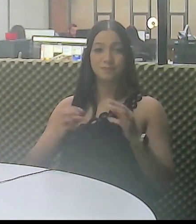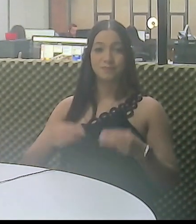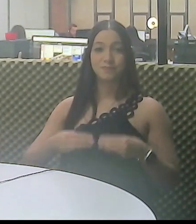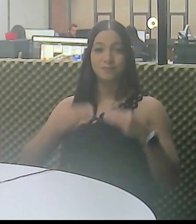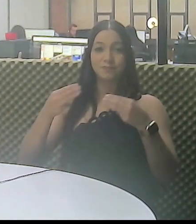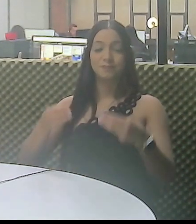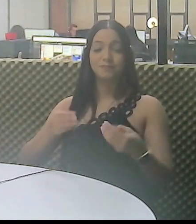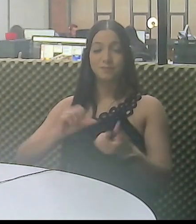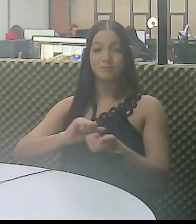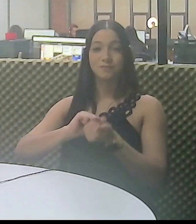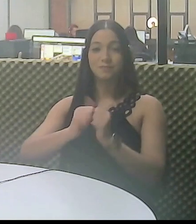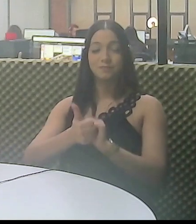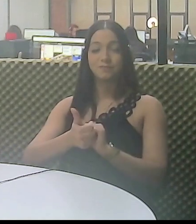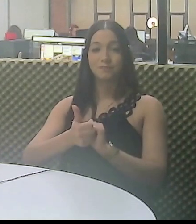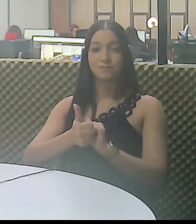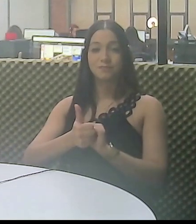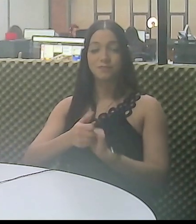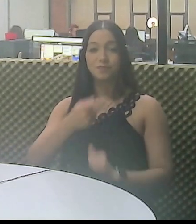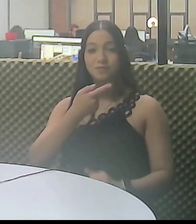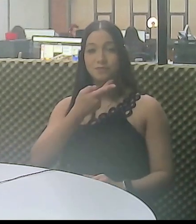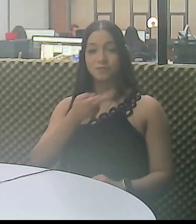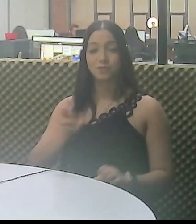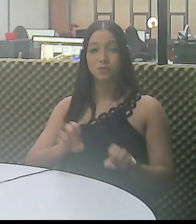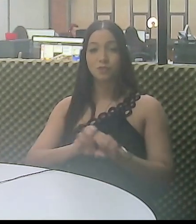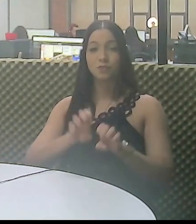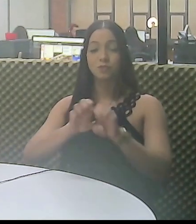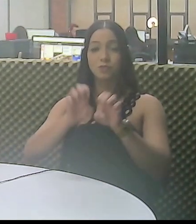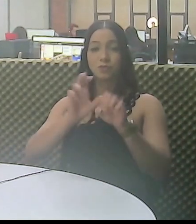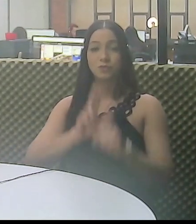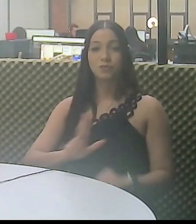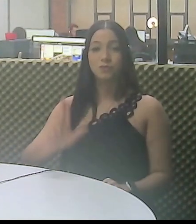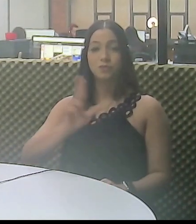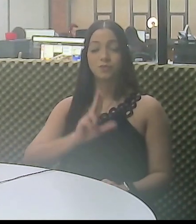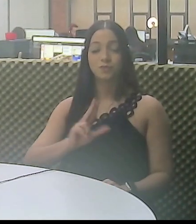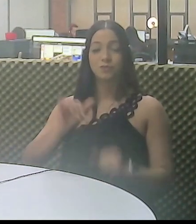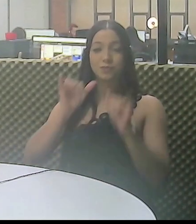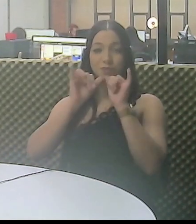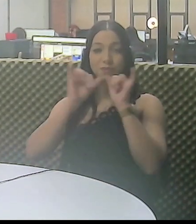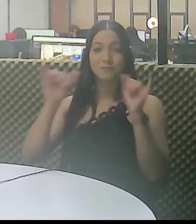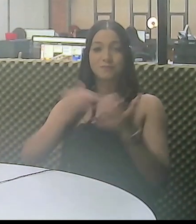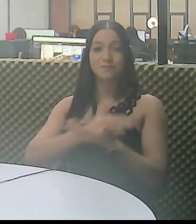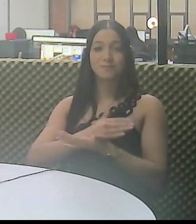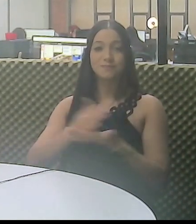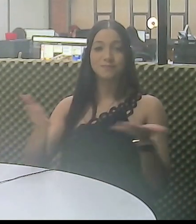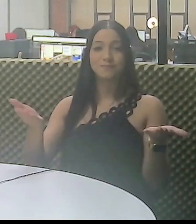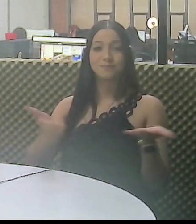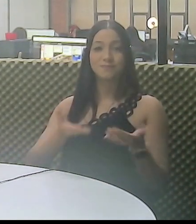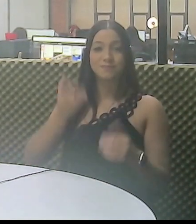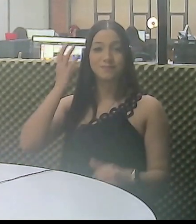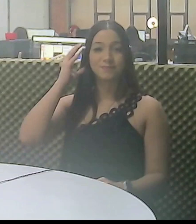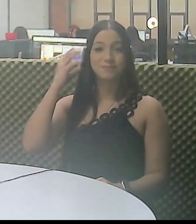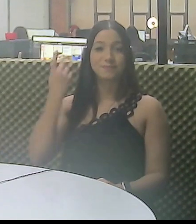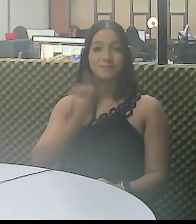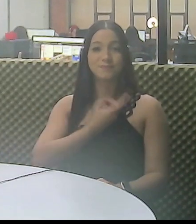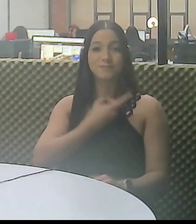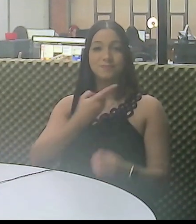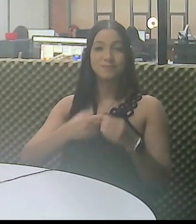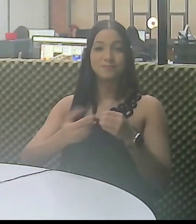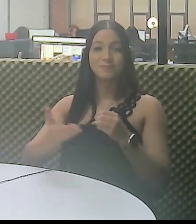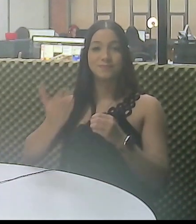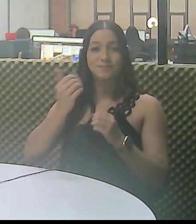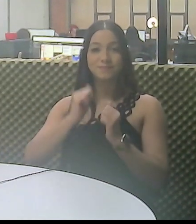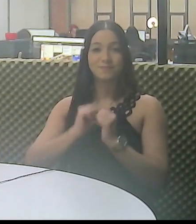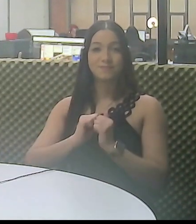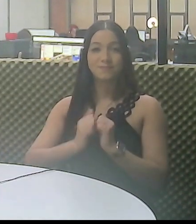do Esporte conhece estrutura esportiva de Uberlândia. Essas e outras notícias a partir de agora na Rádio Nossa